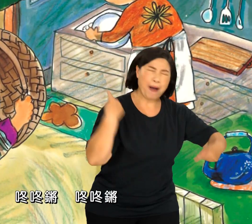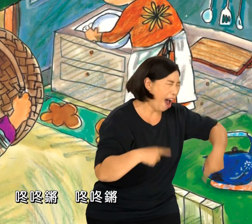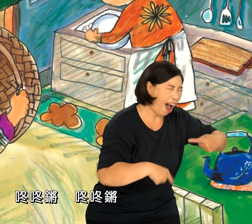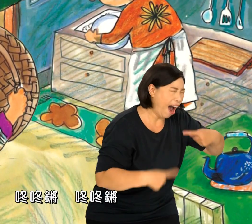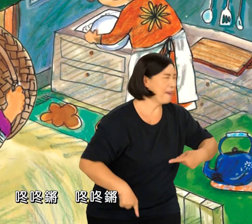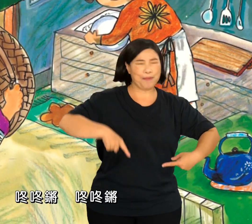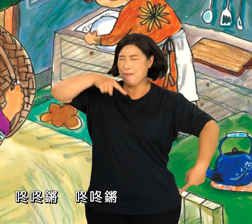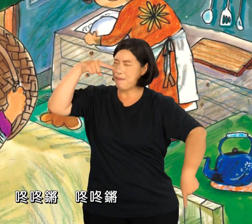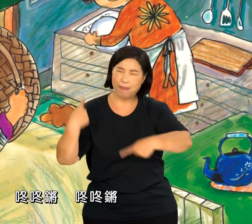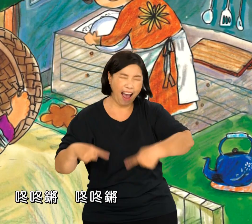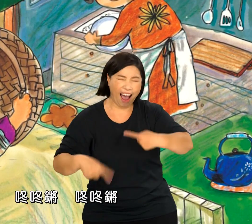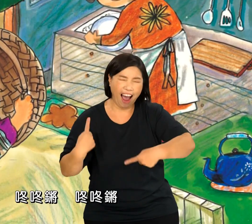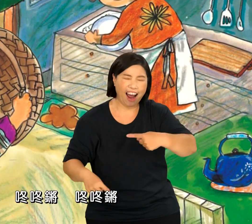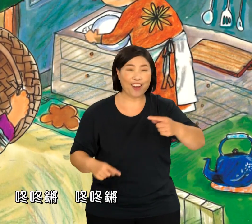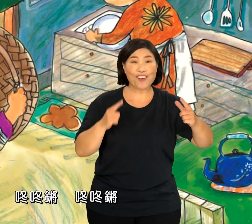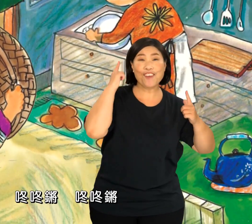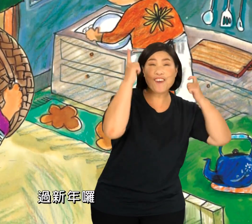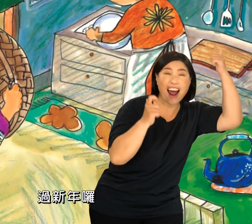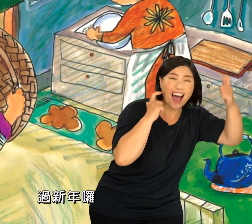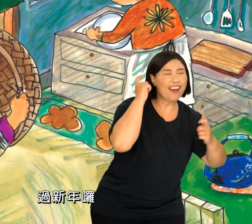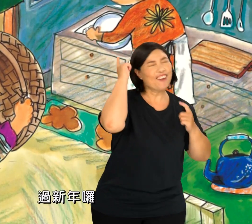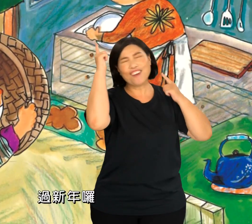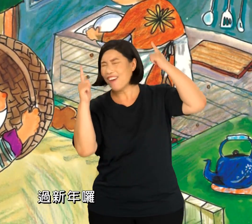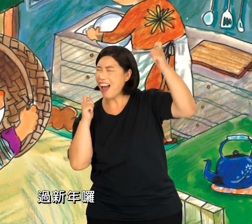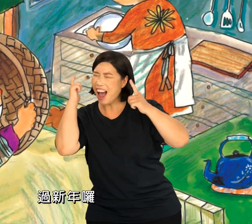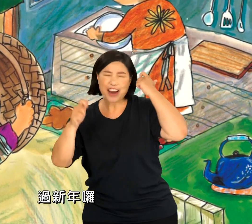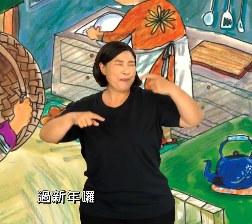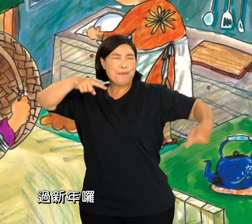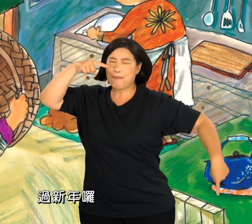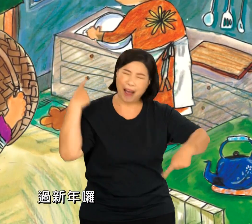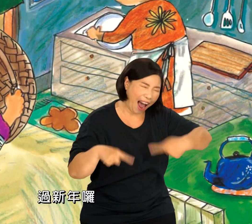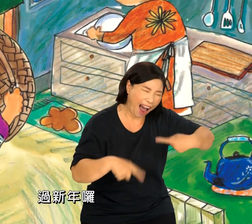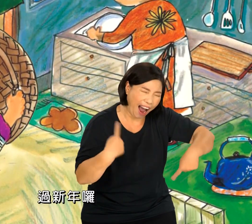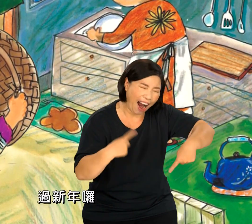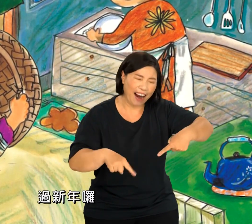咚咚锵，咚咚锵，过新年喽！